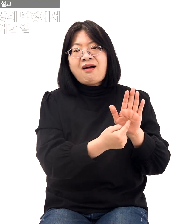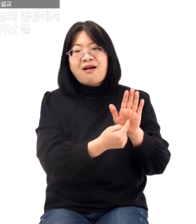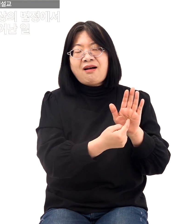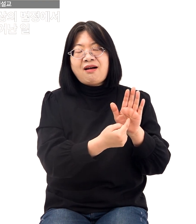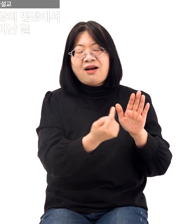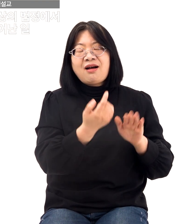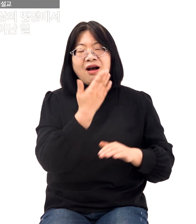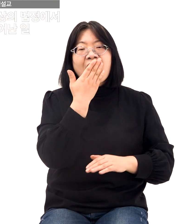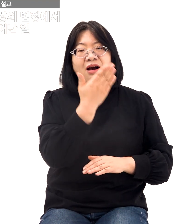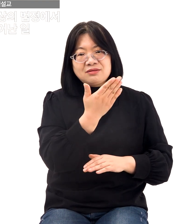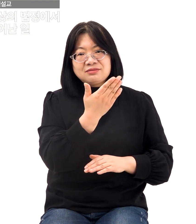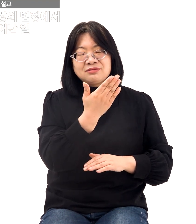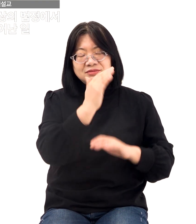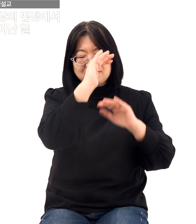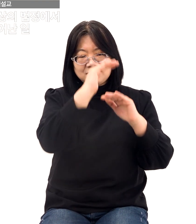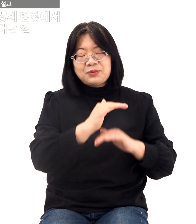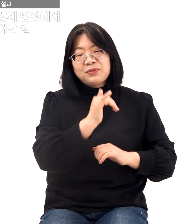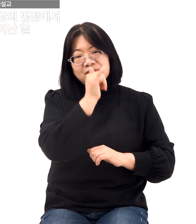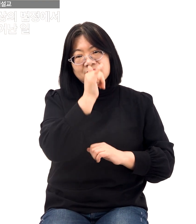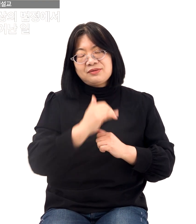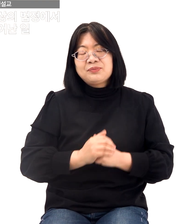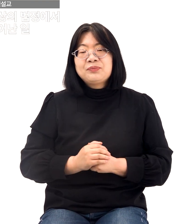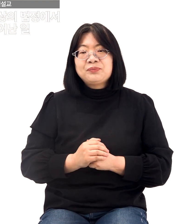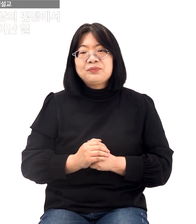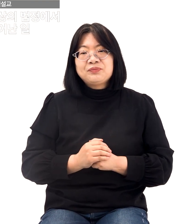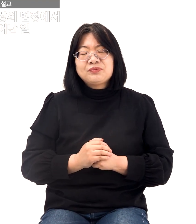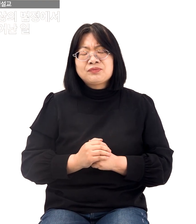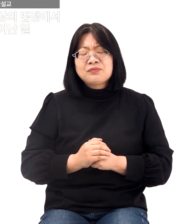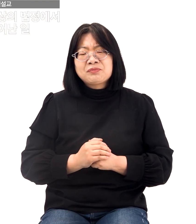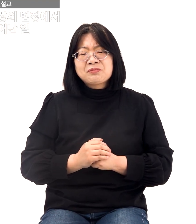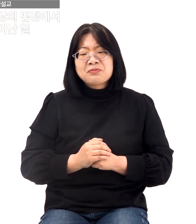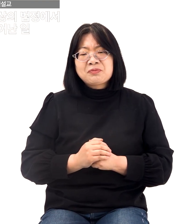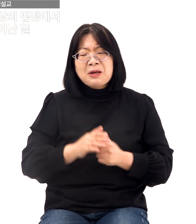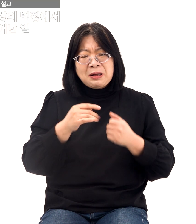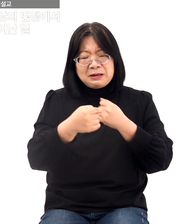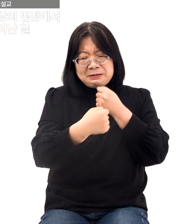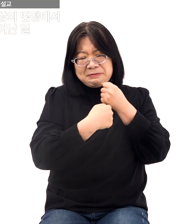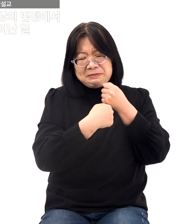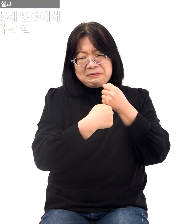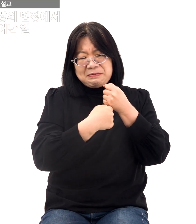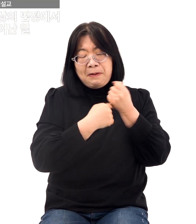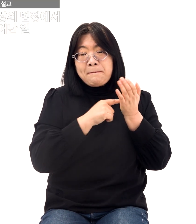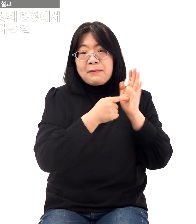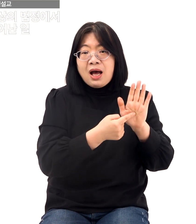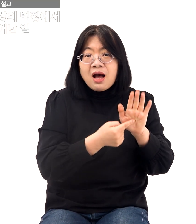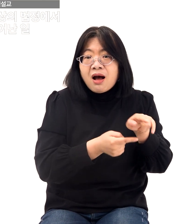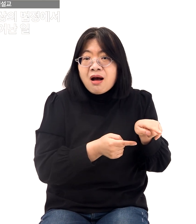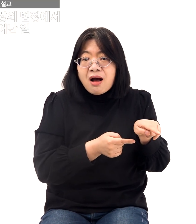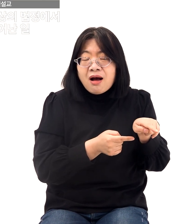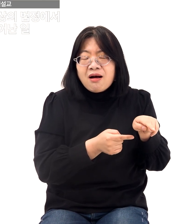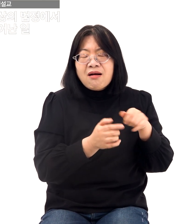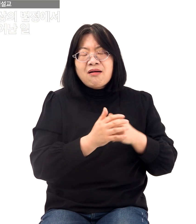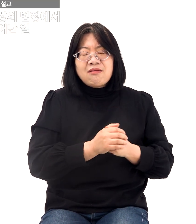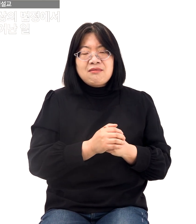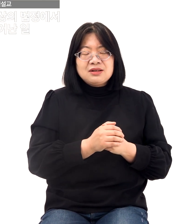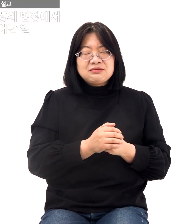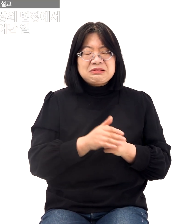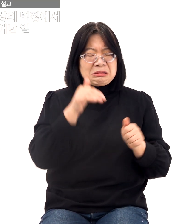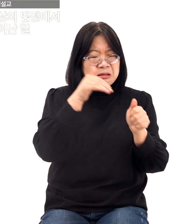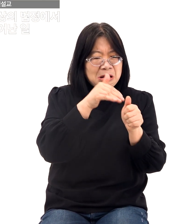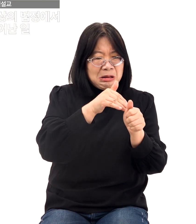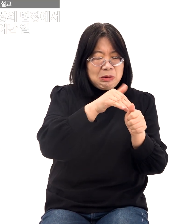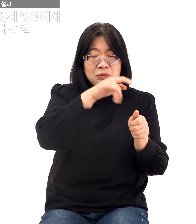있어요. 근데 그것이 그들을 괴롭히기 위한 것이 아니라 그들에게 더